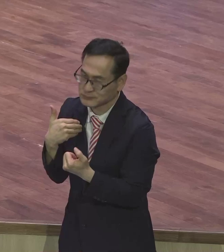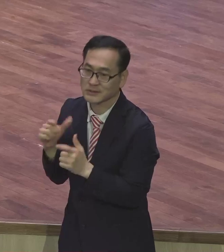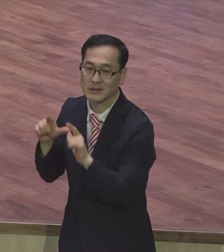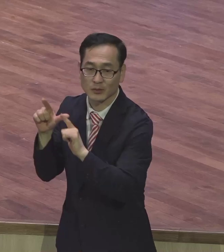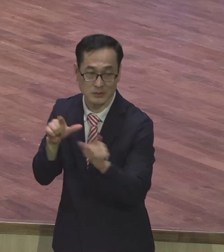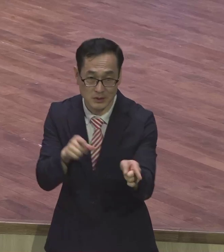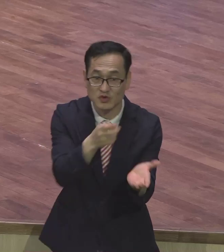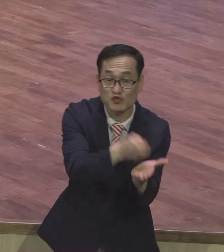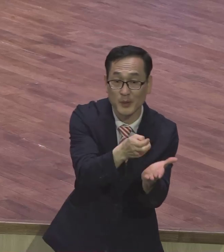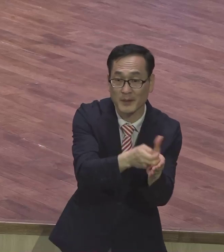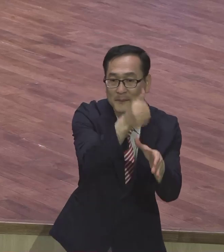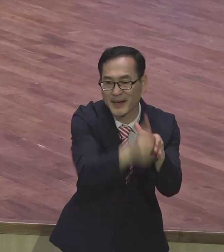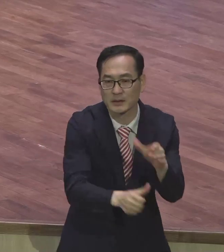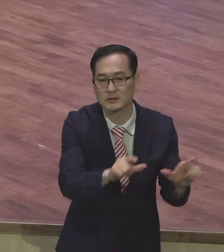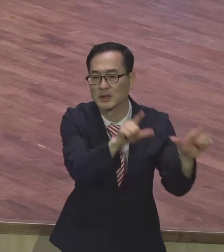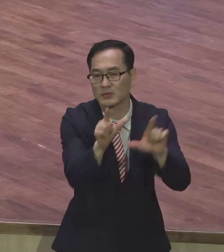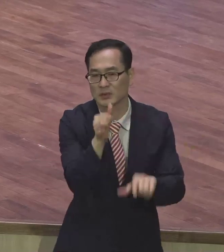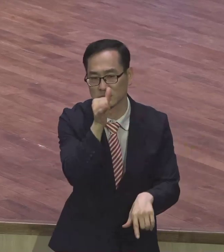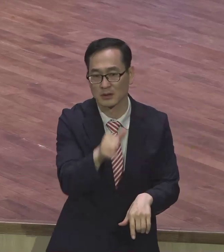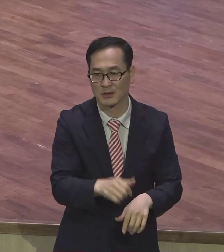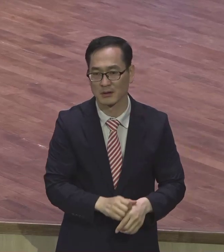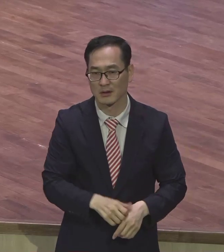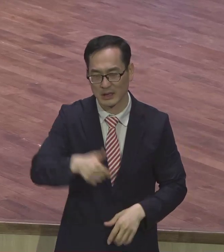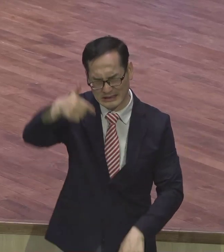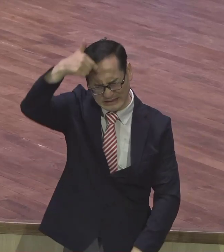속에 살고 있어요 바울 때나 지금